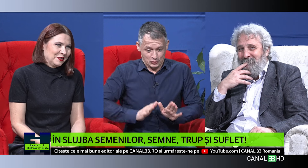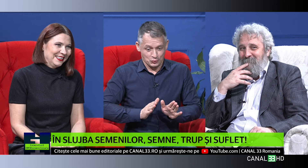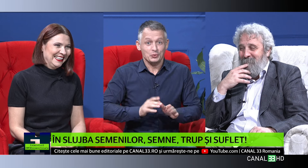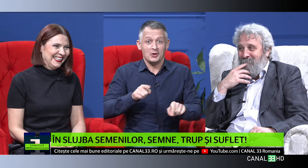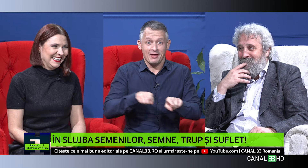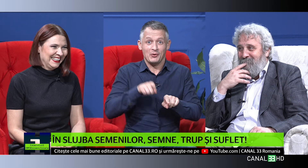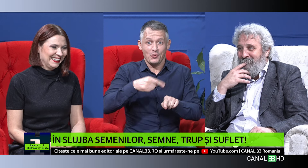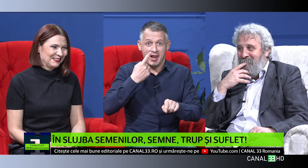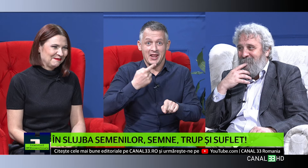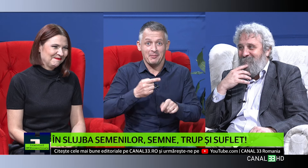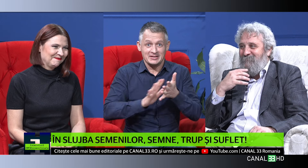mor.